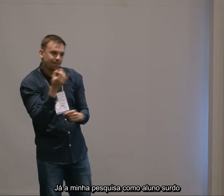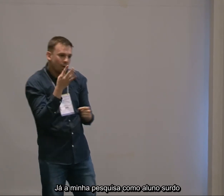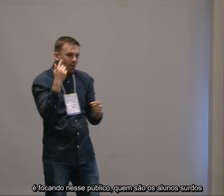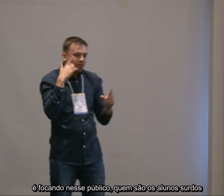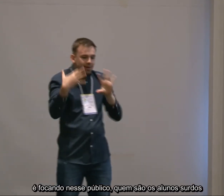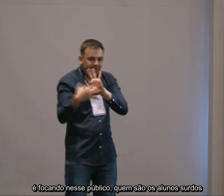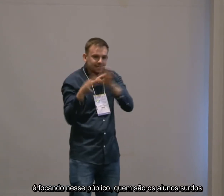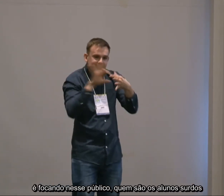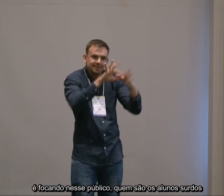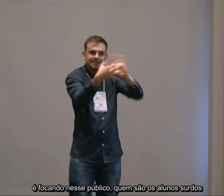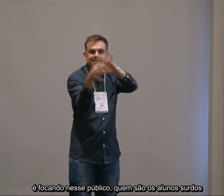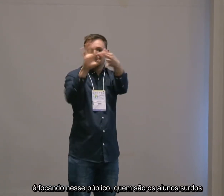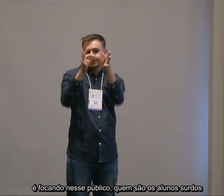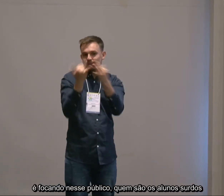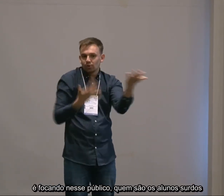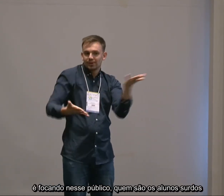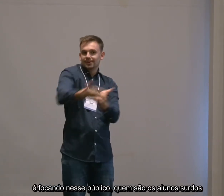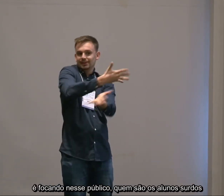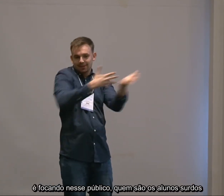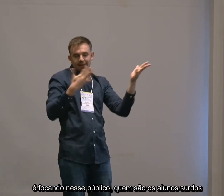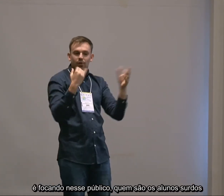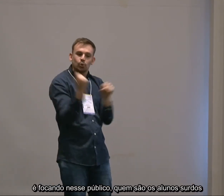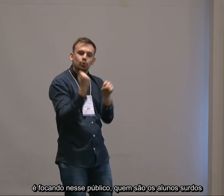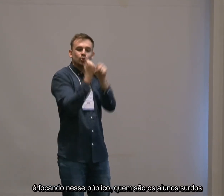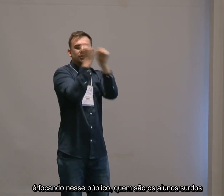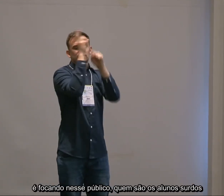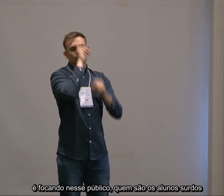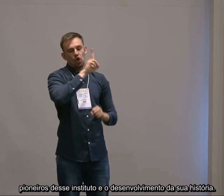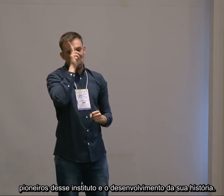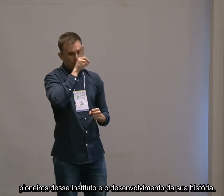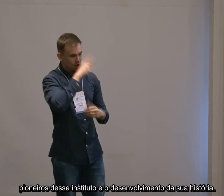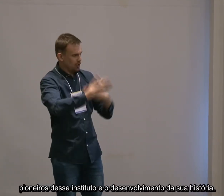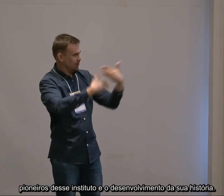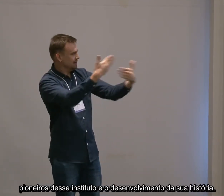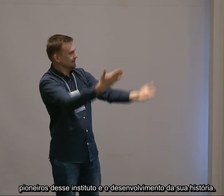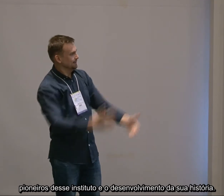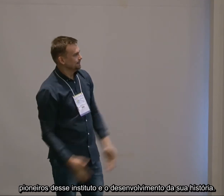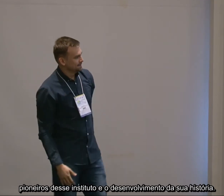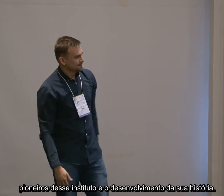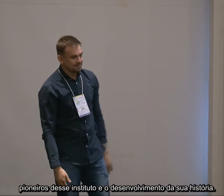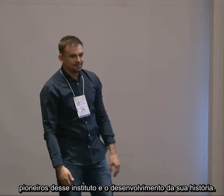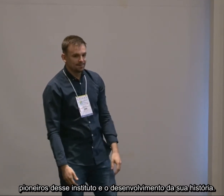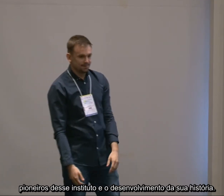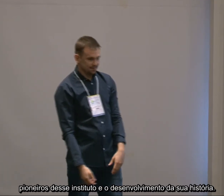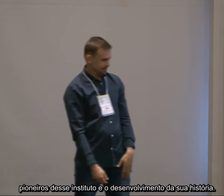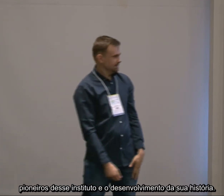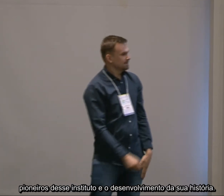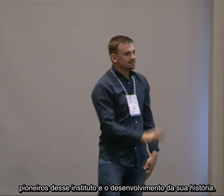é focando exatamente nesse público quem são os alunos surdos pioneiros desse instituto e o desenvolvimento da sua história